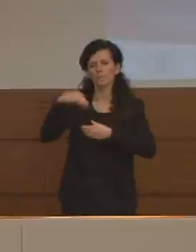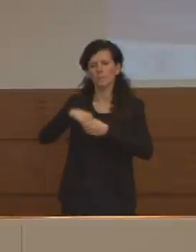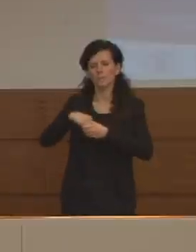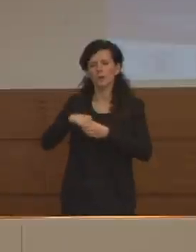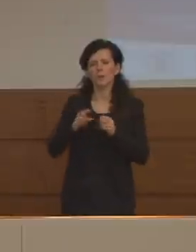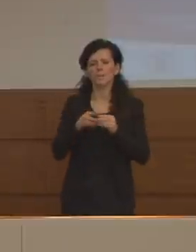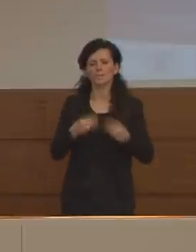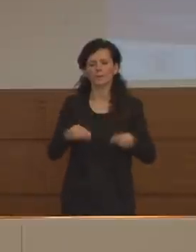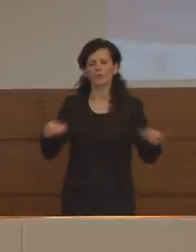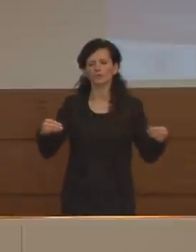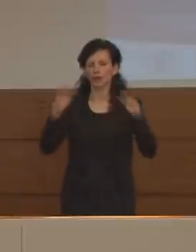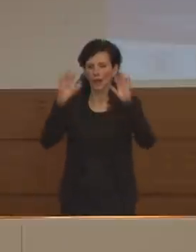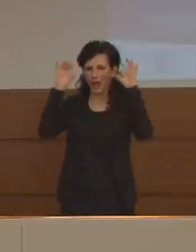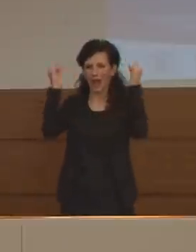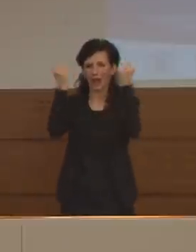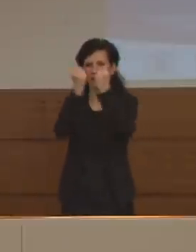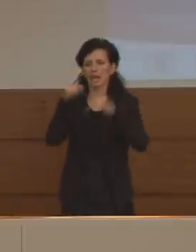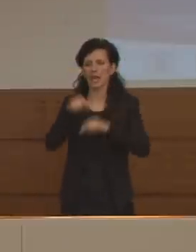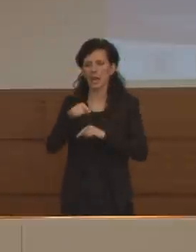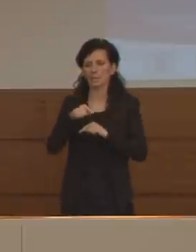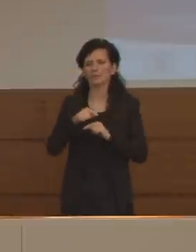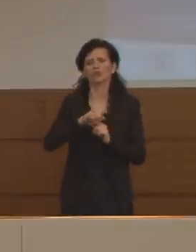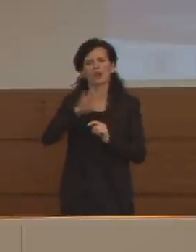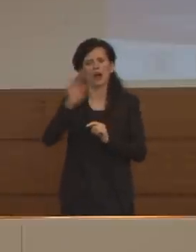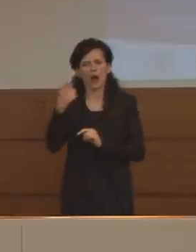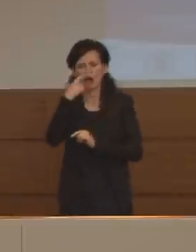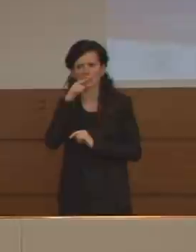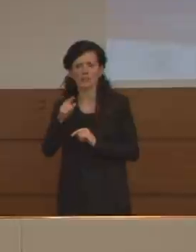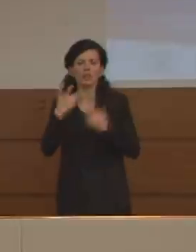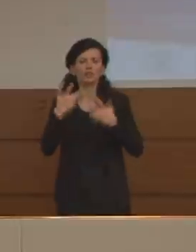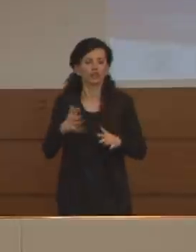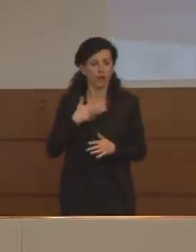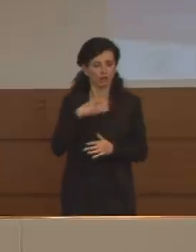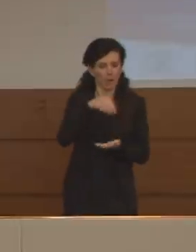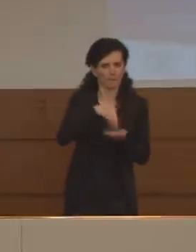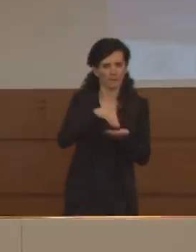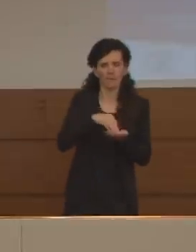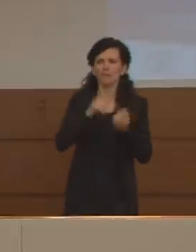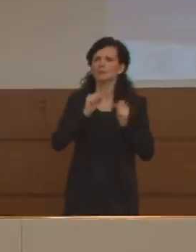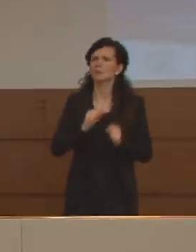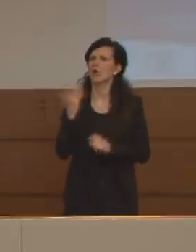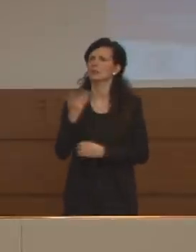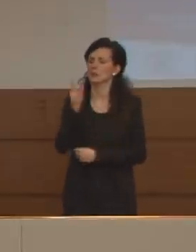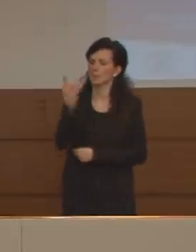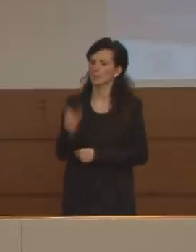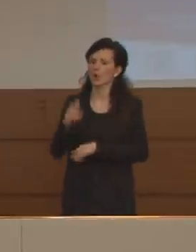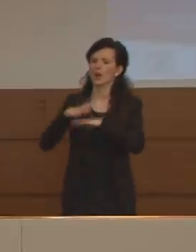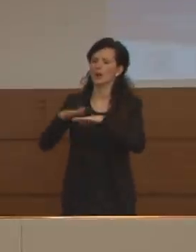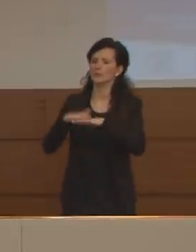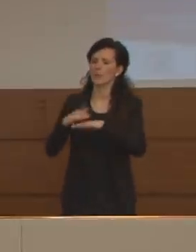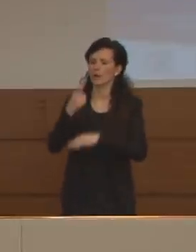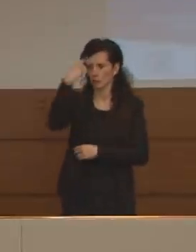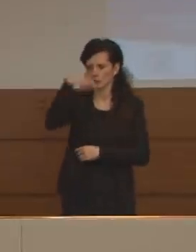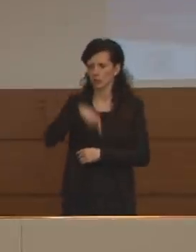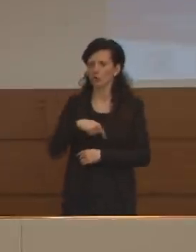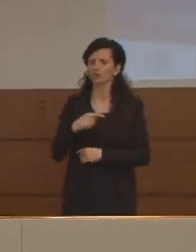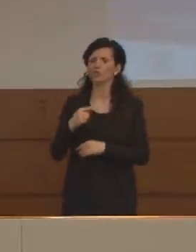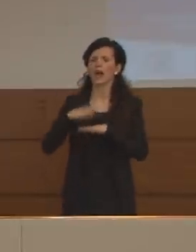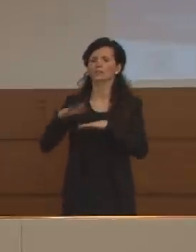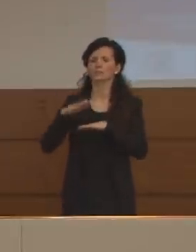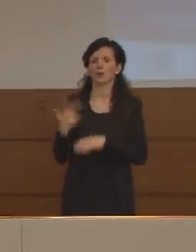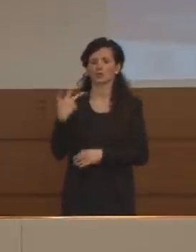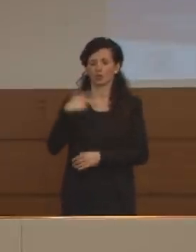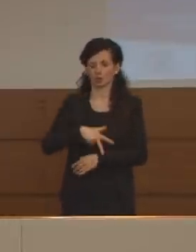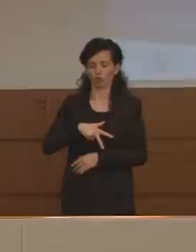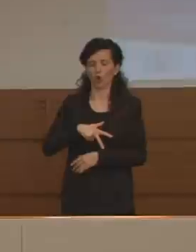discipline altre rispetto a quelle che già ci sono penso a un esperto in psicologia pensa a un sociologo e penso anche per